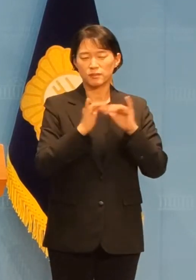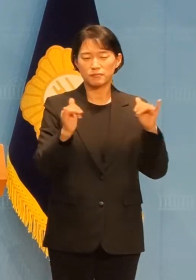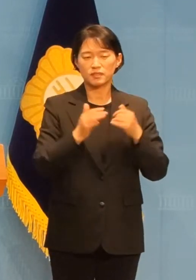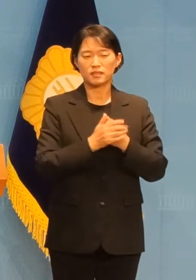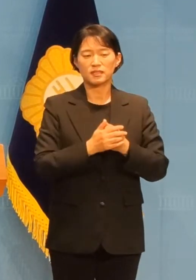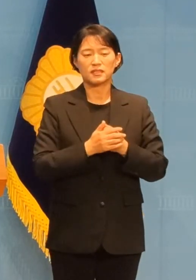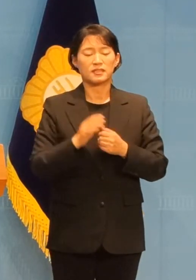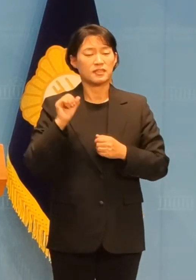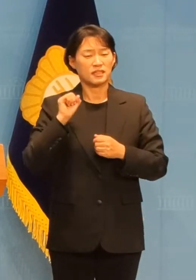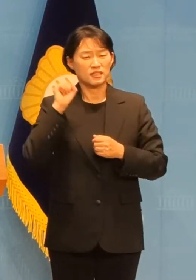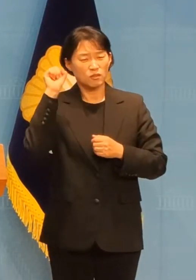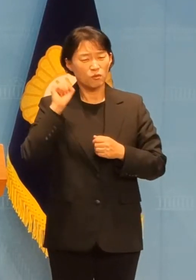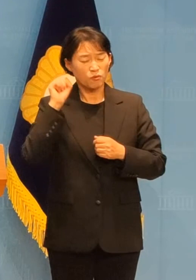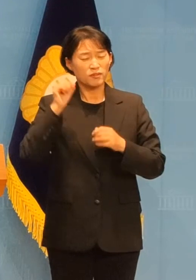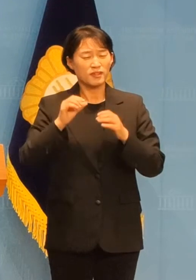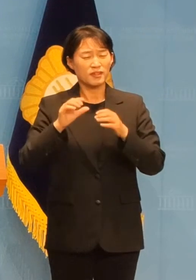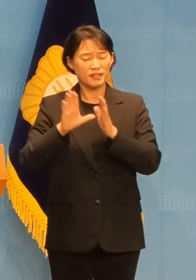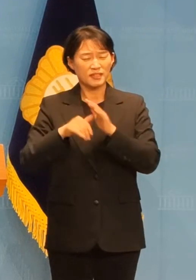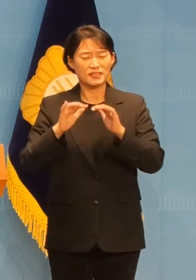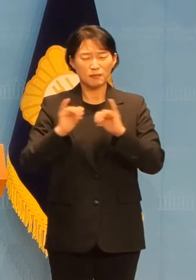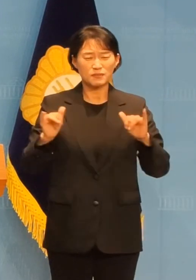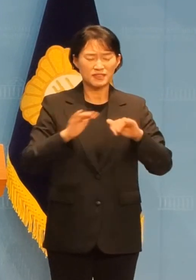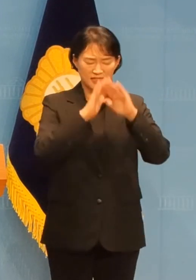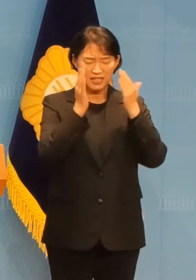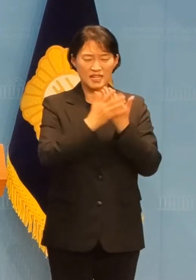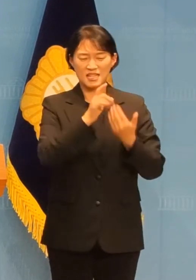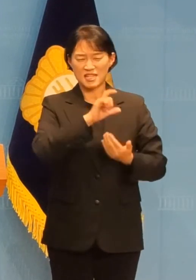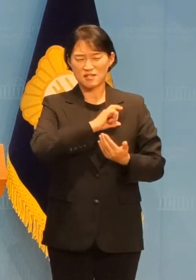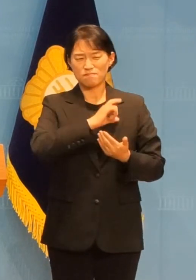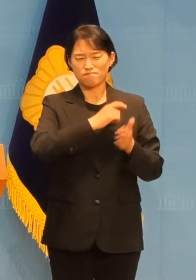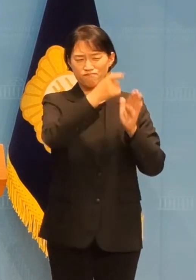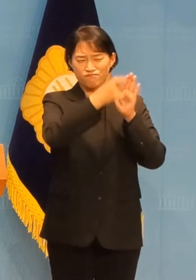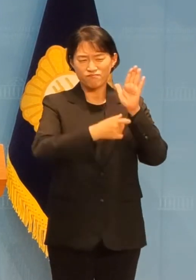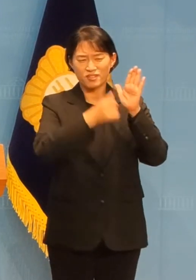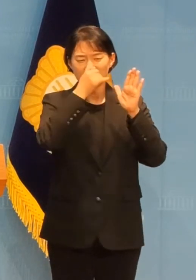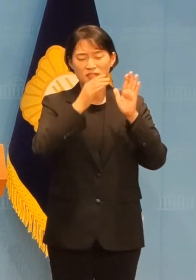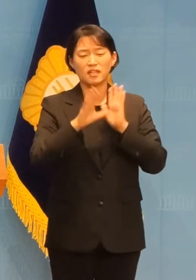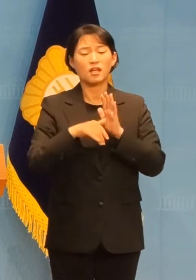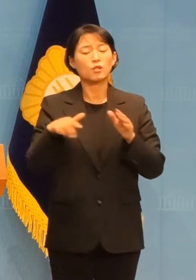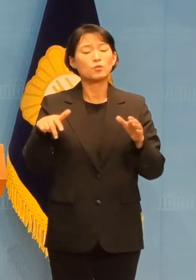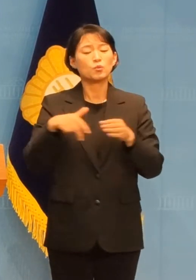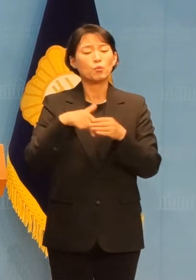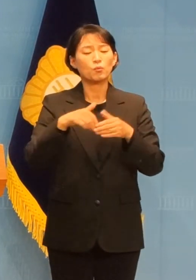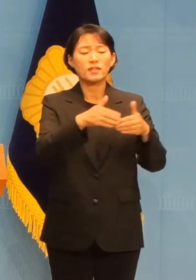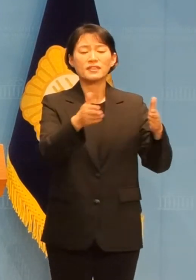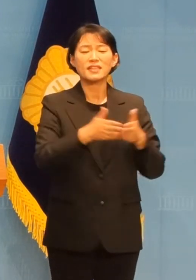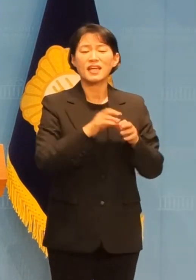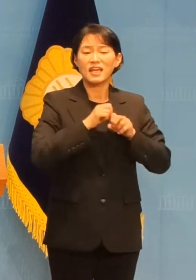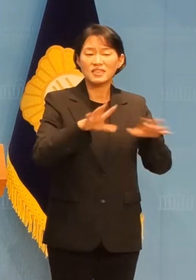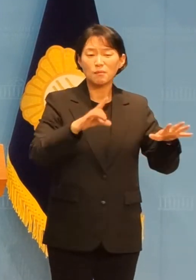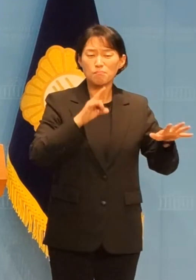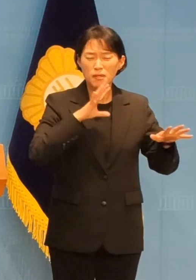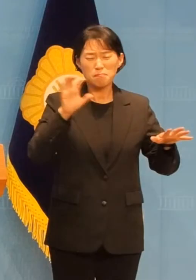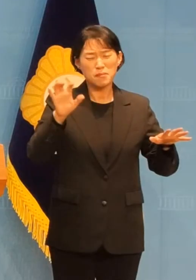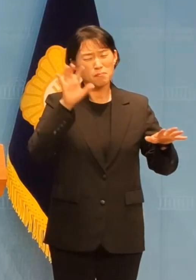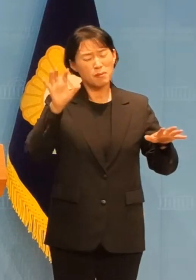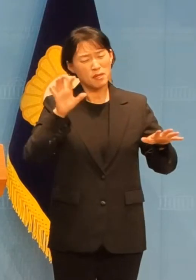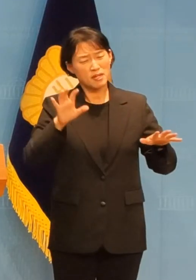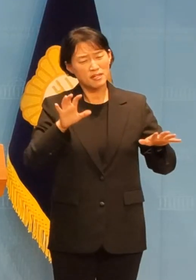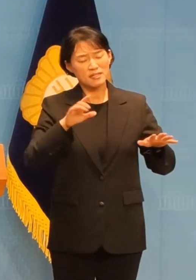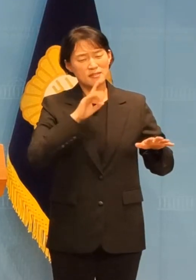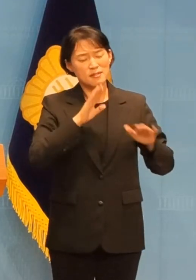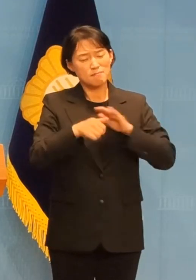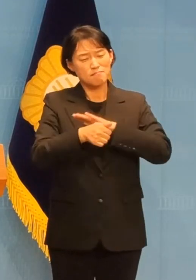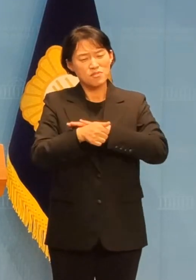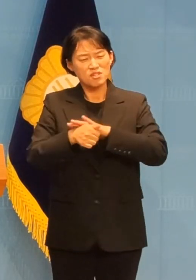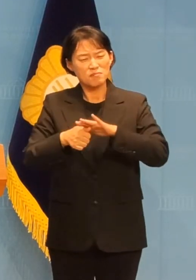캠프 출신 인사들까지 이름이 오르내리는 상황에서 종교단체 해산만 되풀이하는 태도는 비겁한